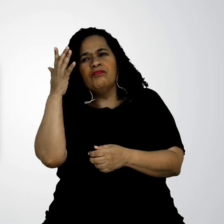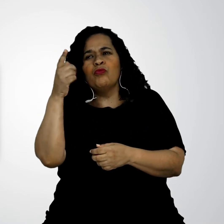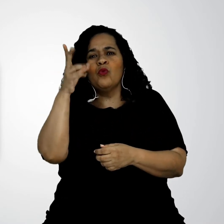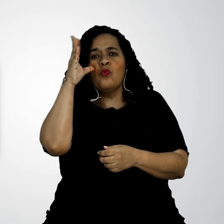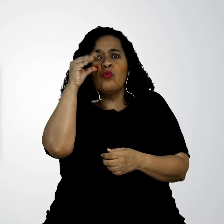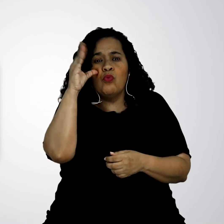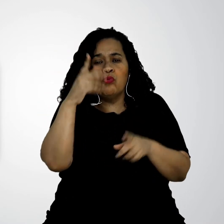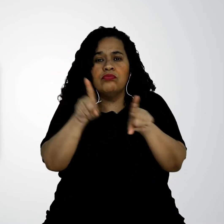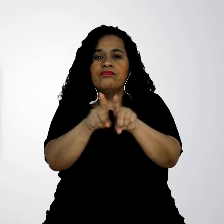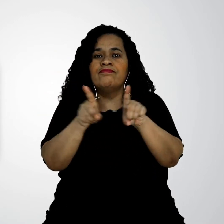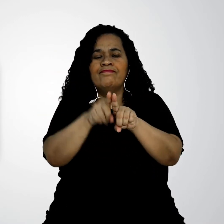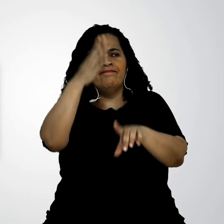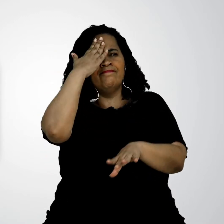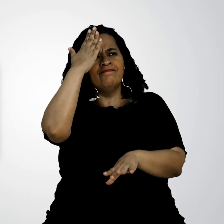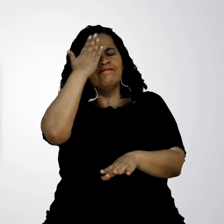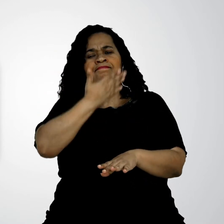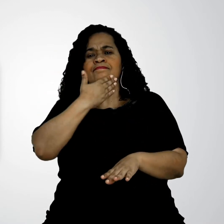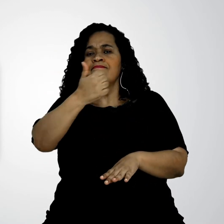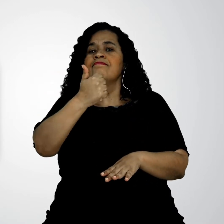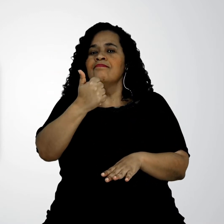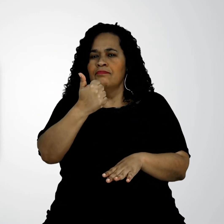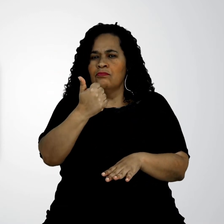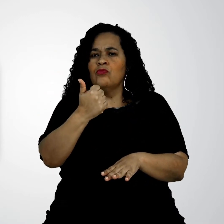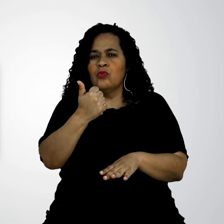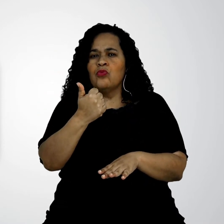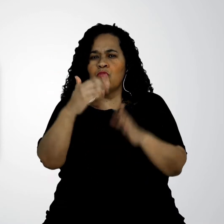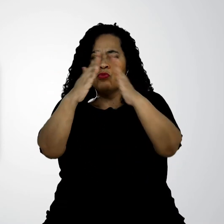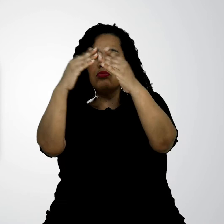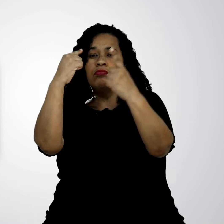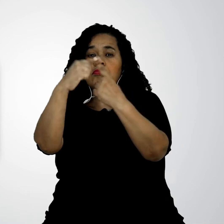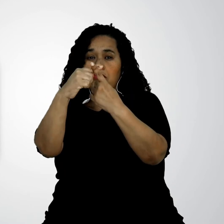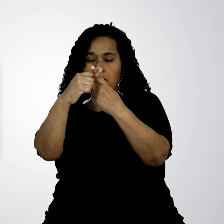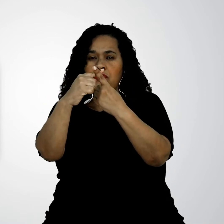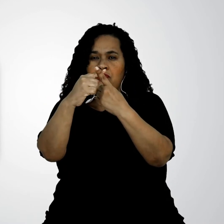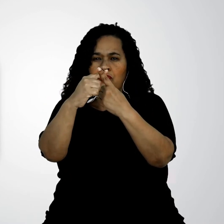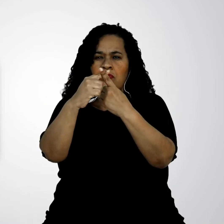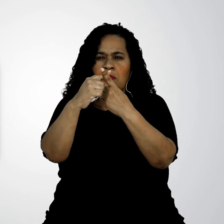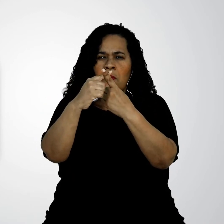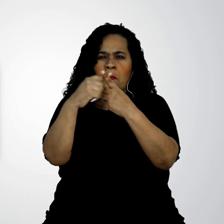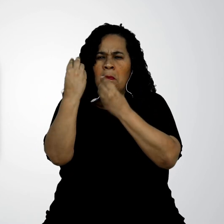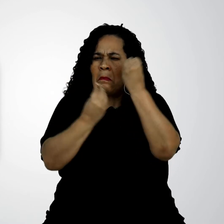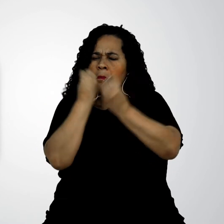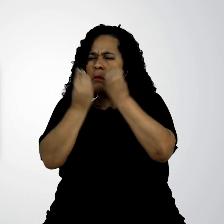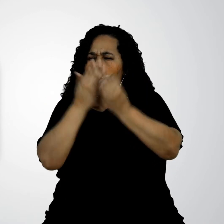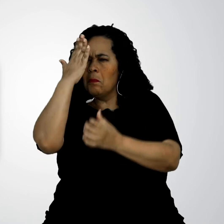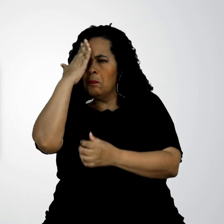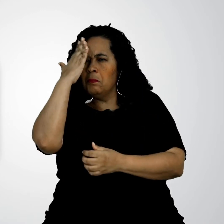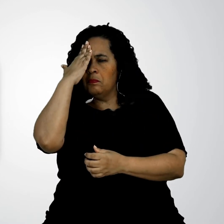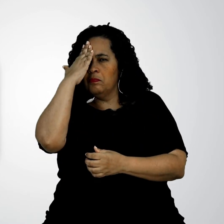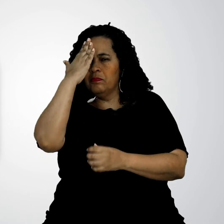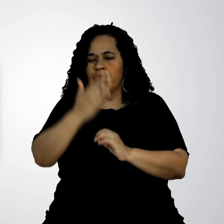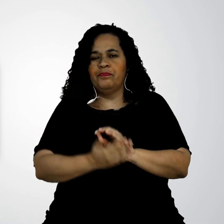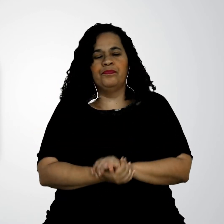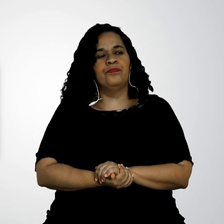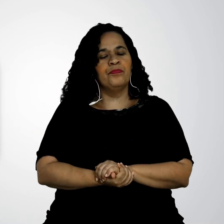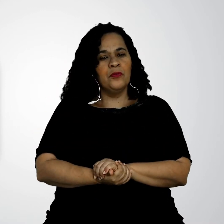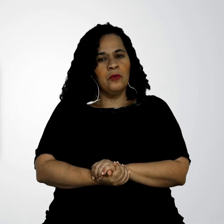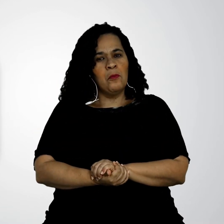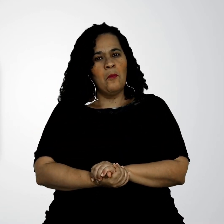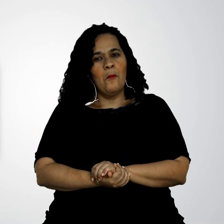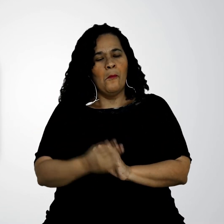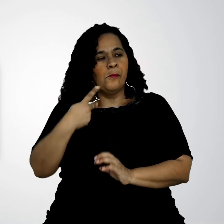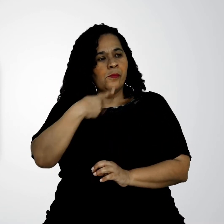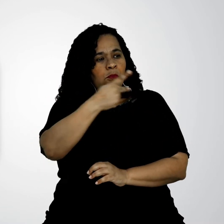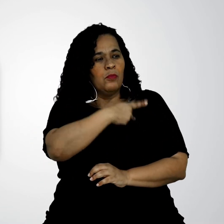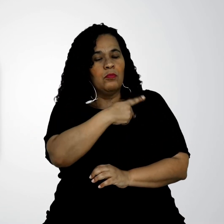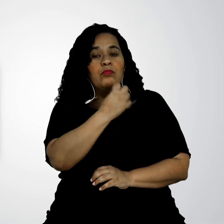exigisse de alguma forma algum posicionamento ou alguma explicação a respeito disso. Né? Sim. Verdade. Pastor Willi,